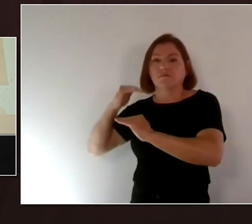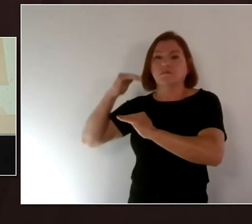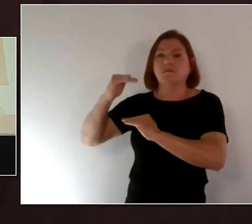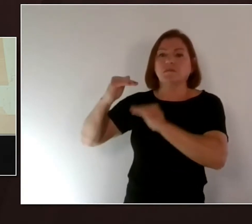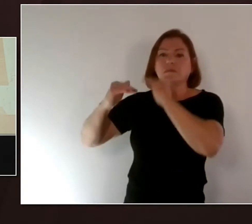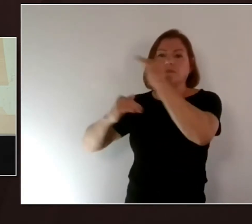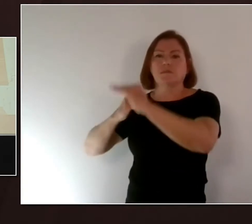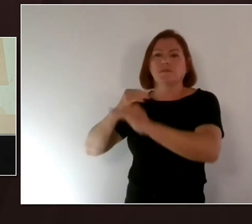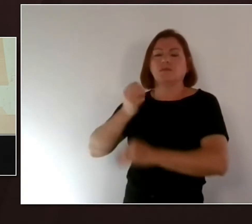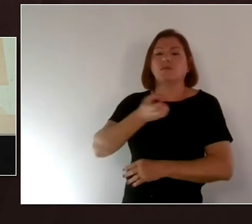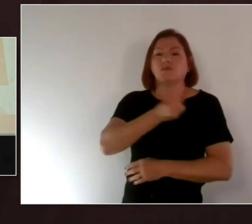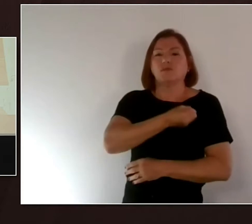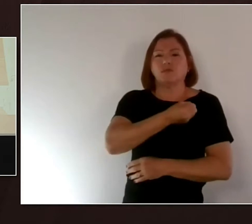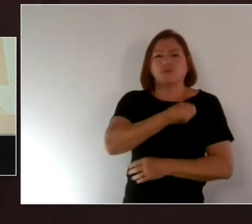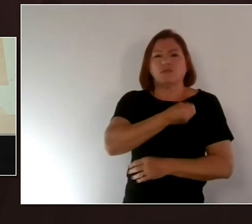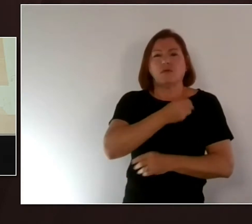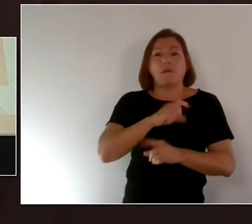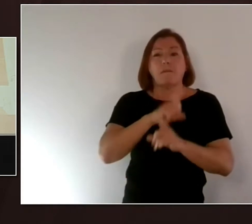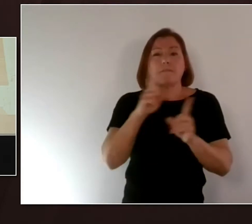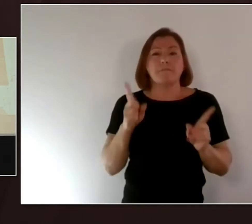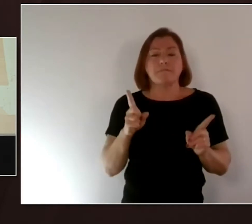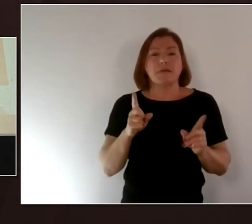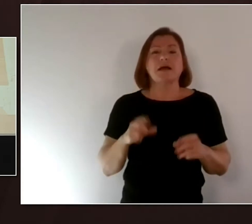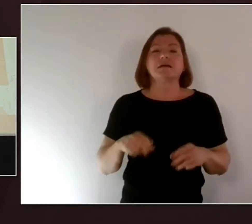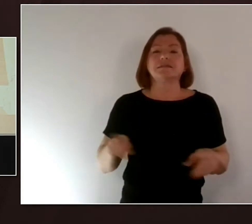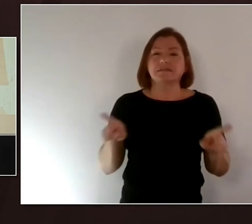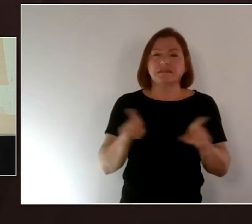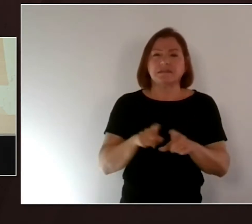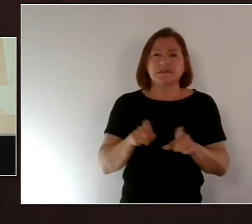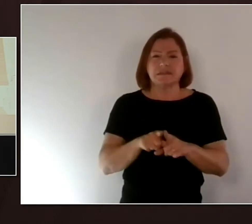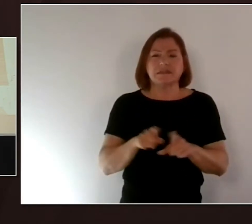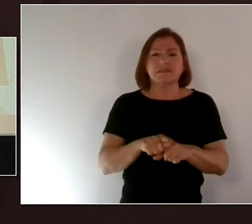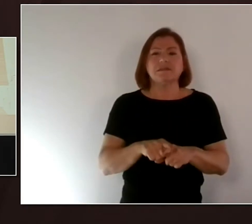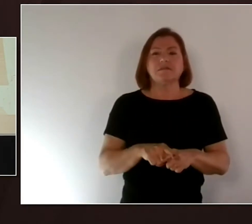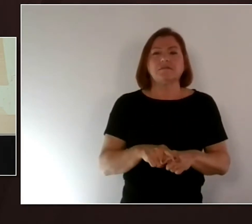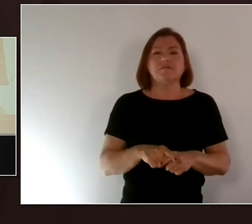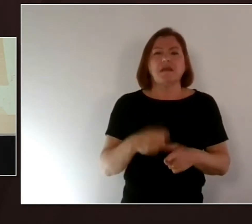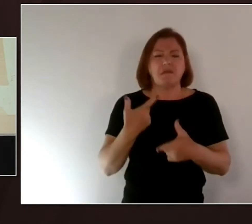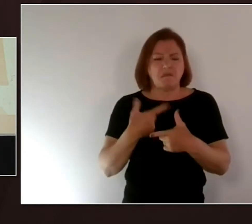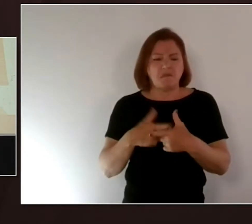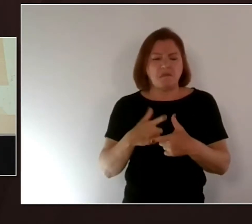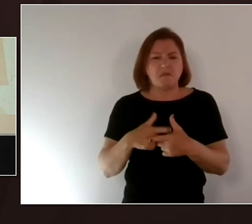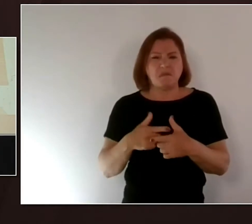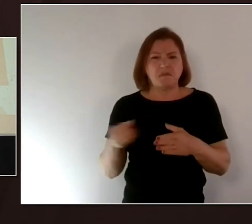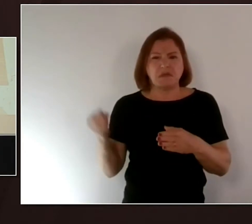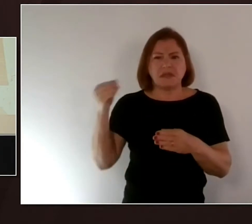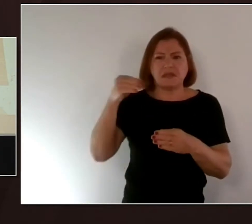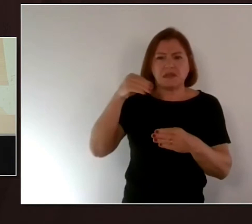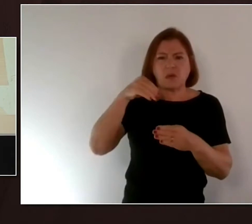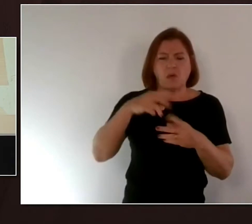muitos vícios eram introduzidos dentro desses períodos, tá bom? Então, vou